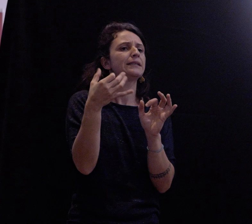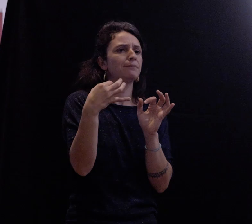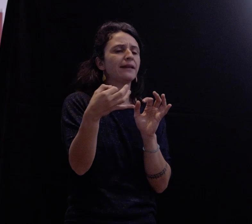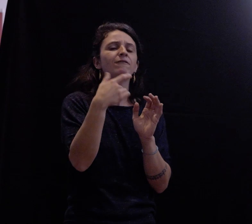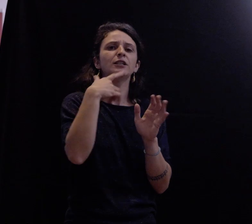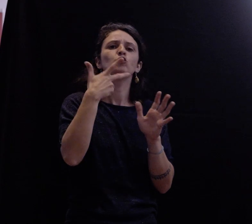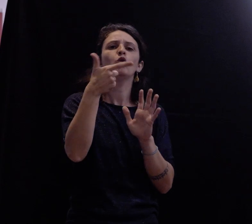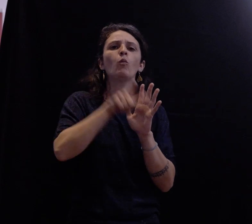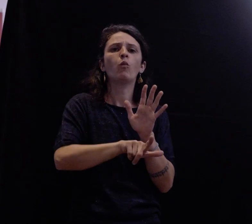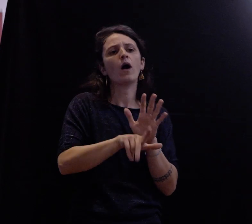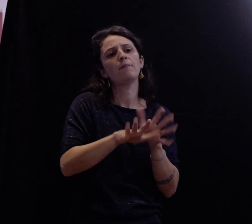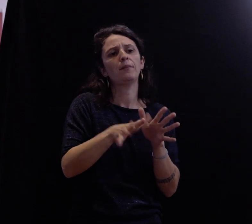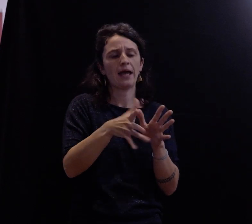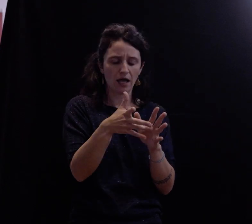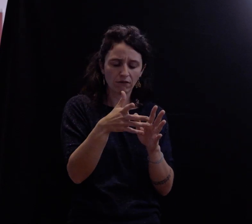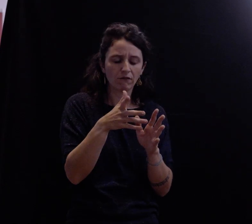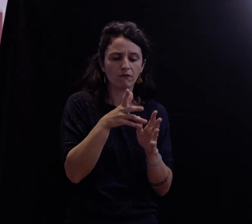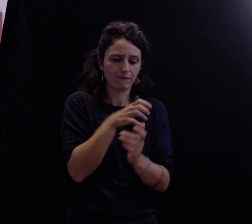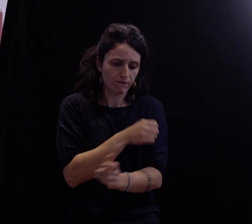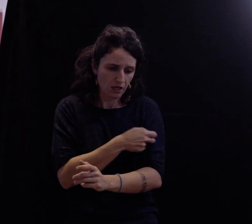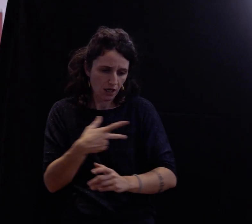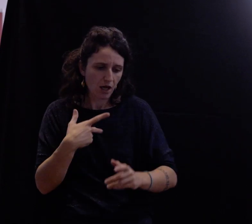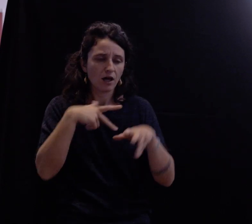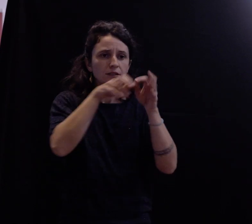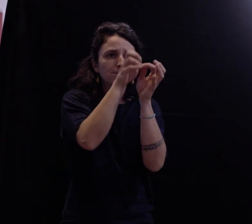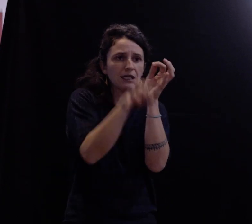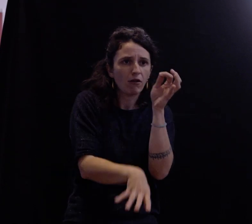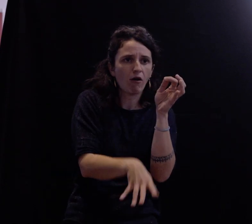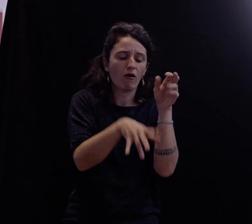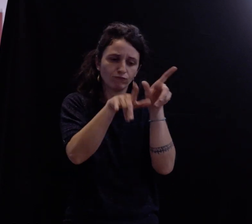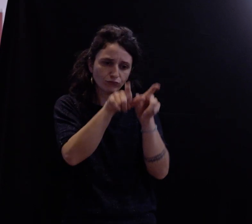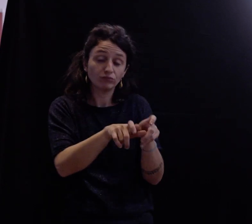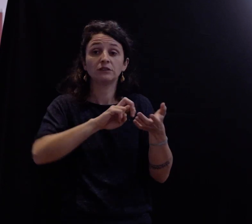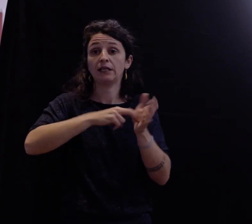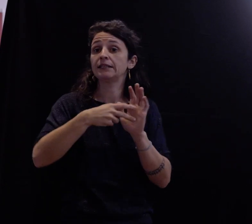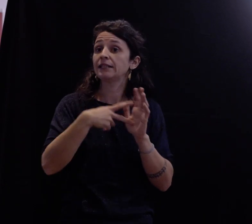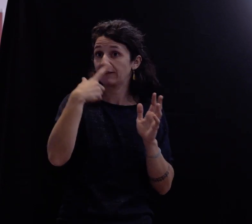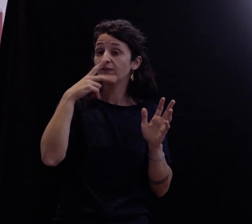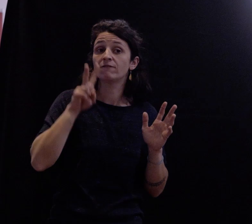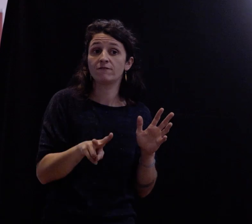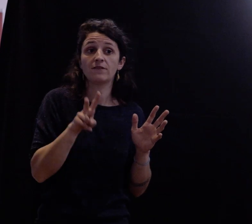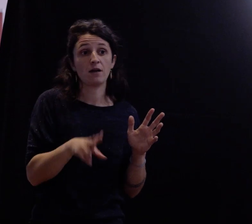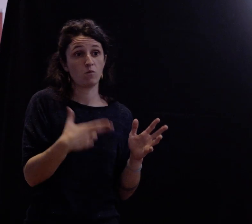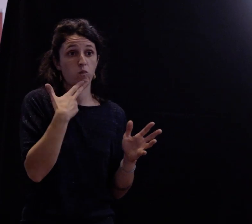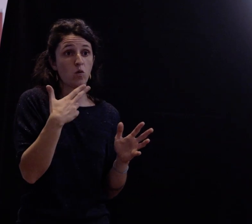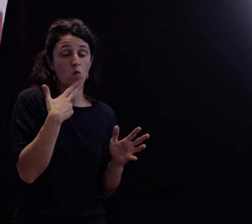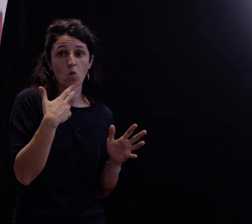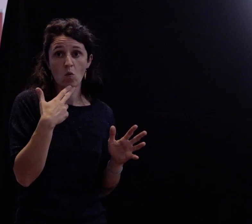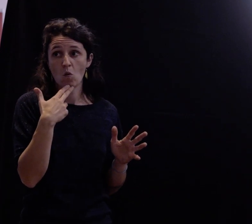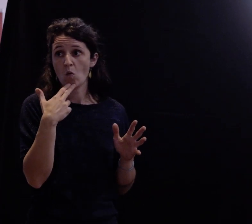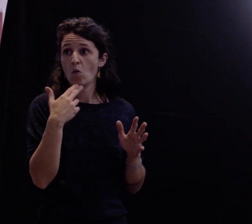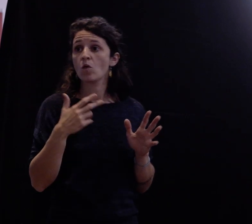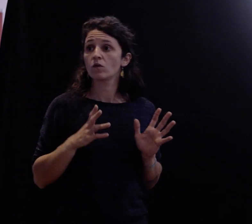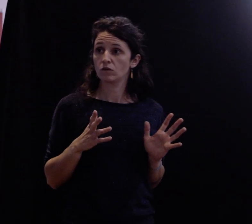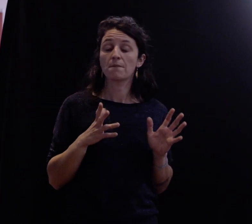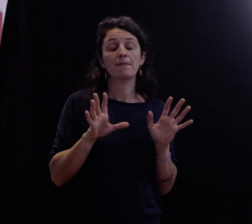en 10 jours à 2 semaines. Et c'est une technique qui est super fiable. Donc c'est vraiment une chouette option. Par contre, une des conditions importantes,